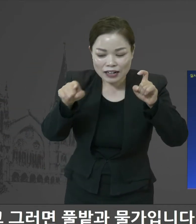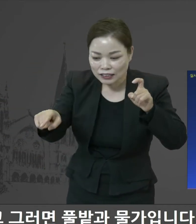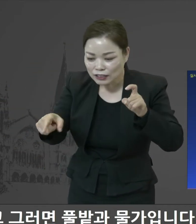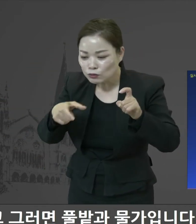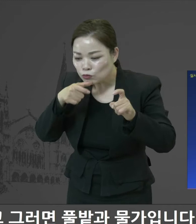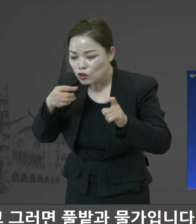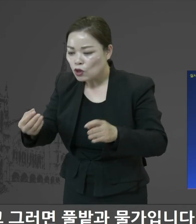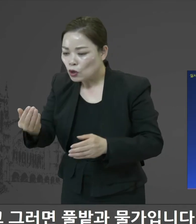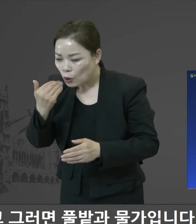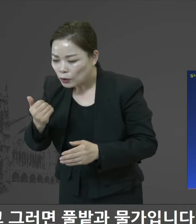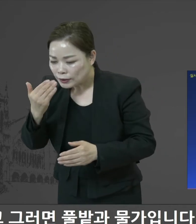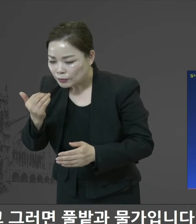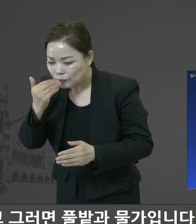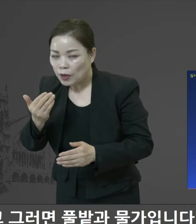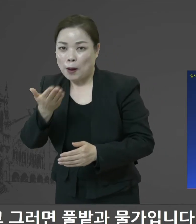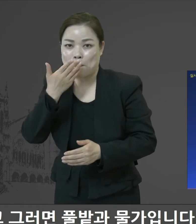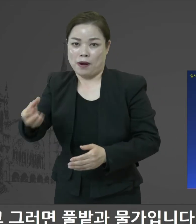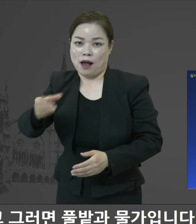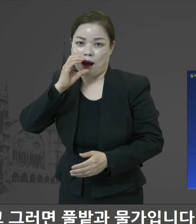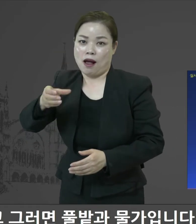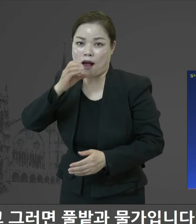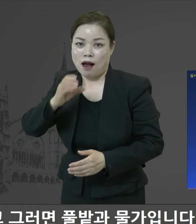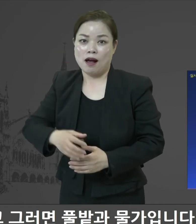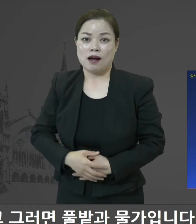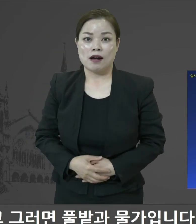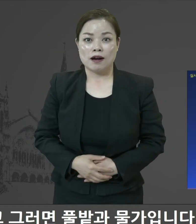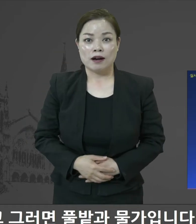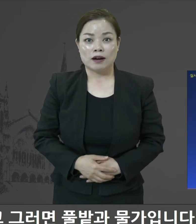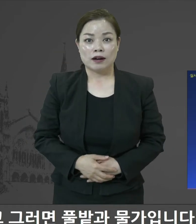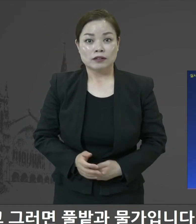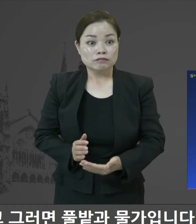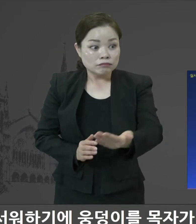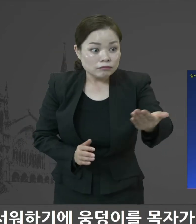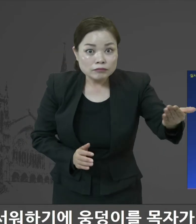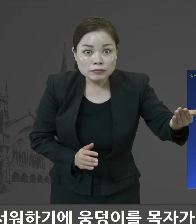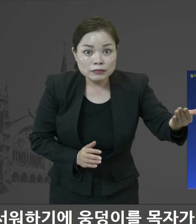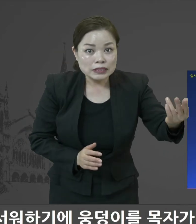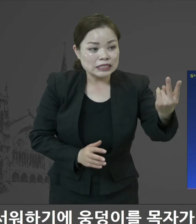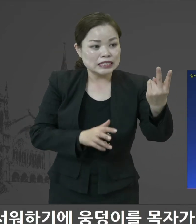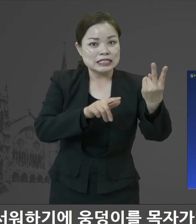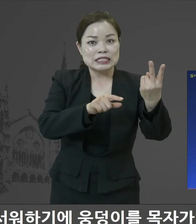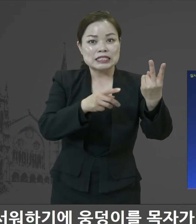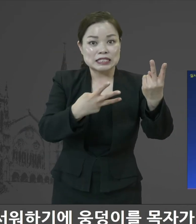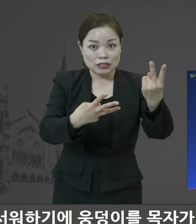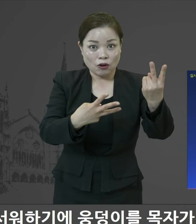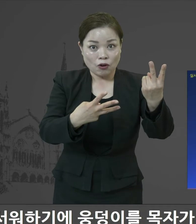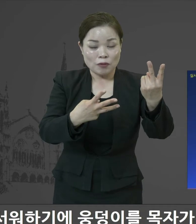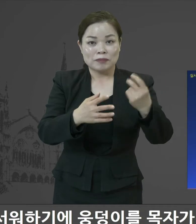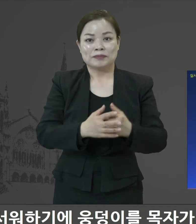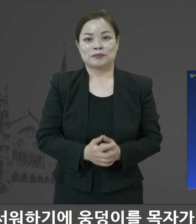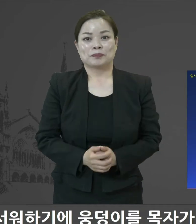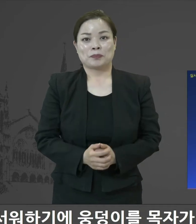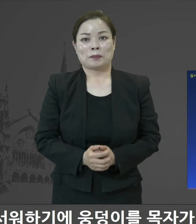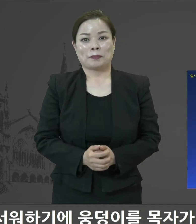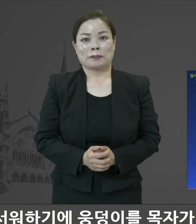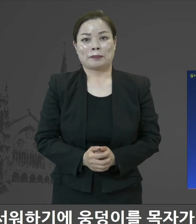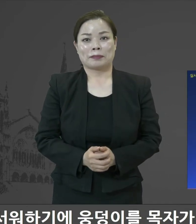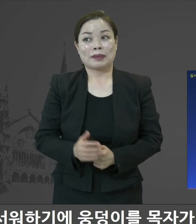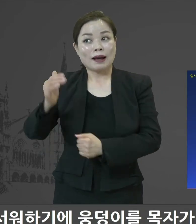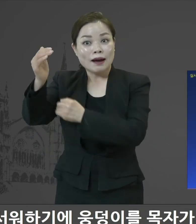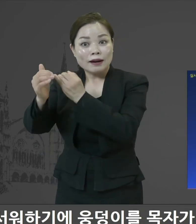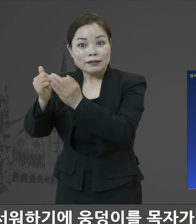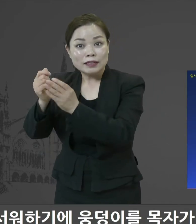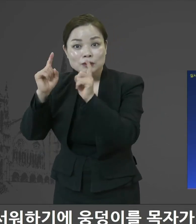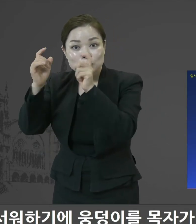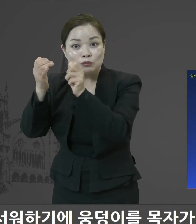물을 실컷 들이마시는 것입니다. 여러분, 지금 2절 한 절 살펴보았습니다. 하나님은